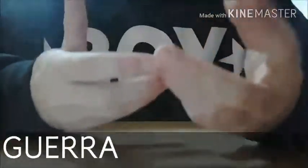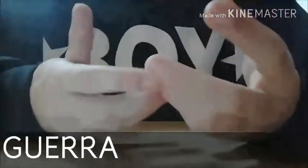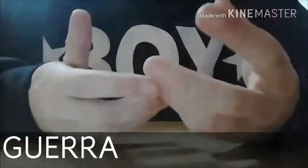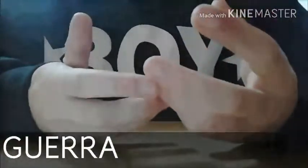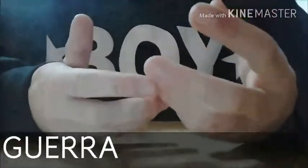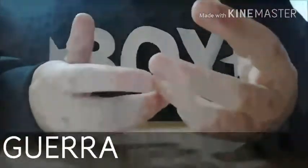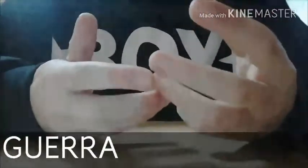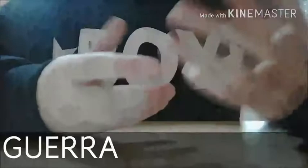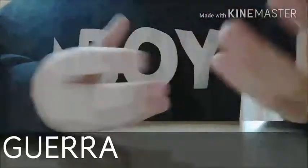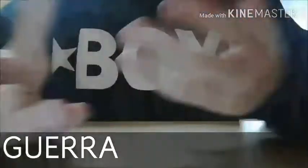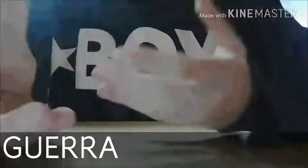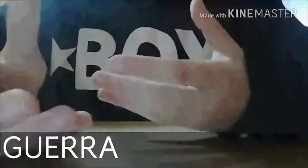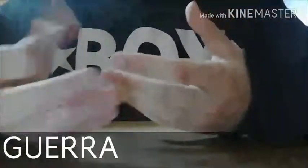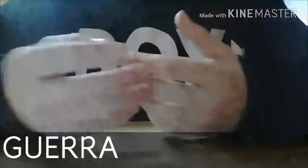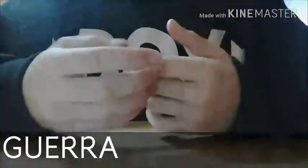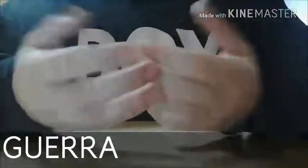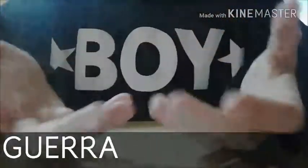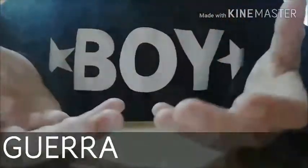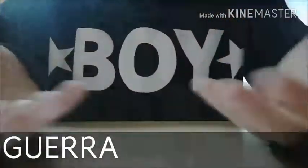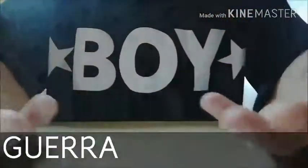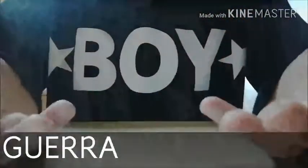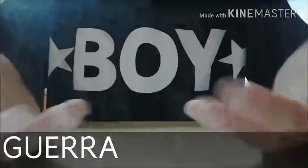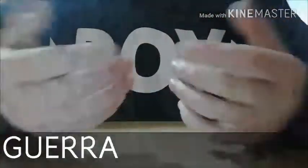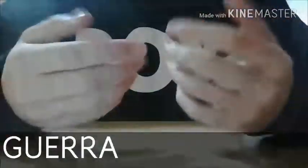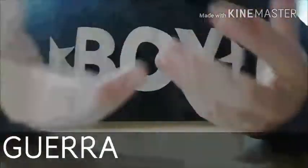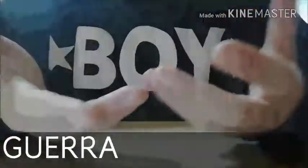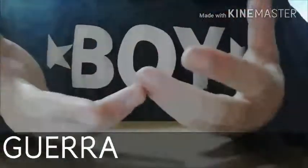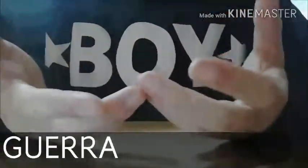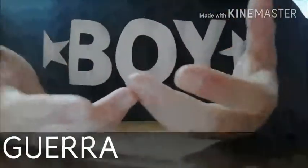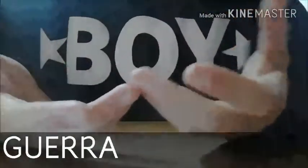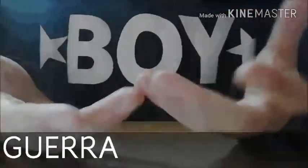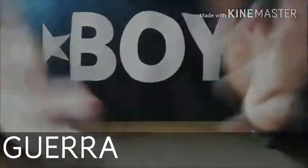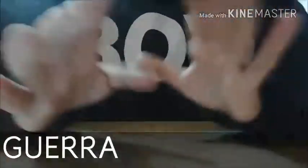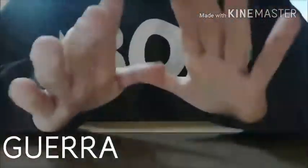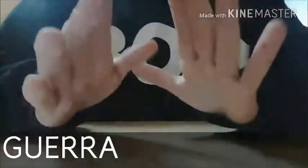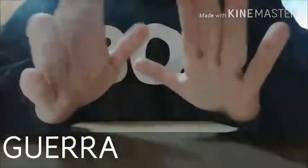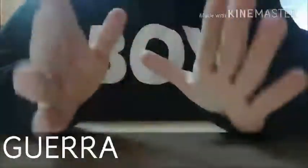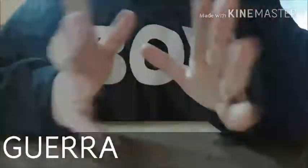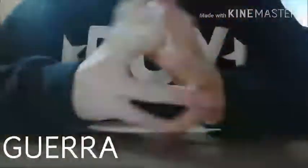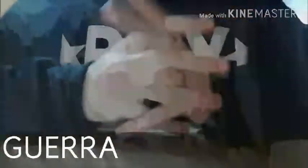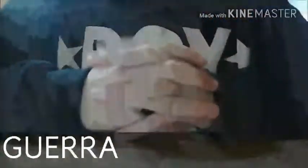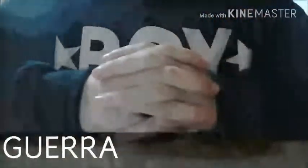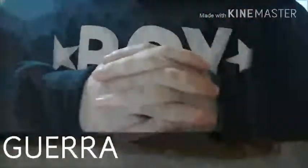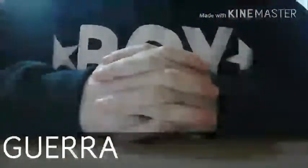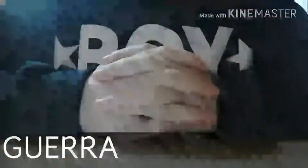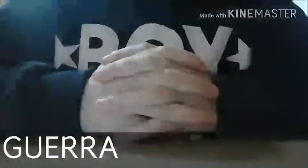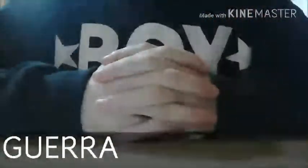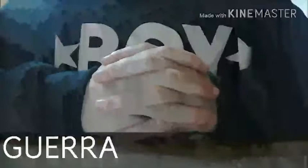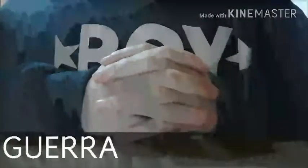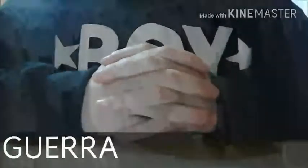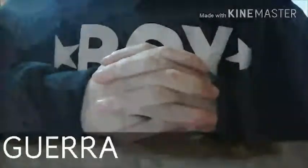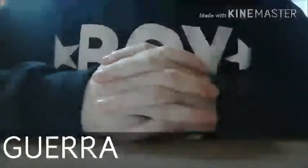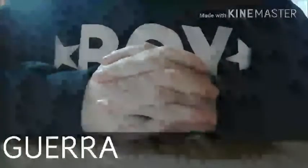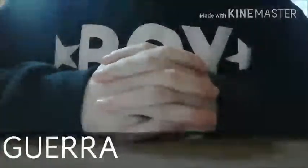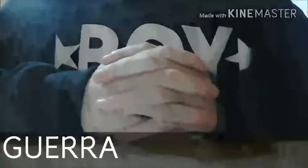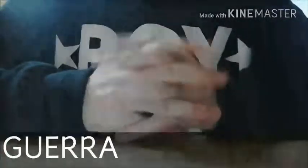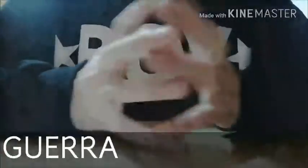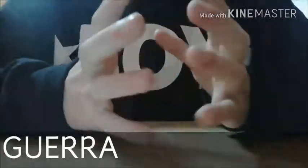nelle vento della battaglia questo questo si sa io appunto mo sto parlando